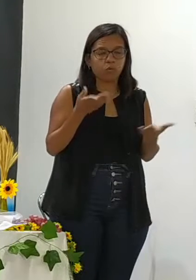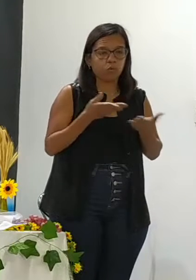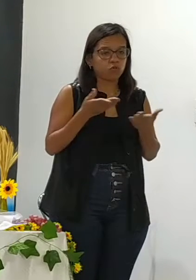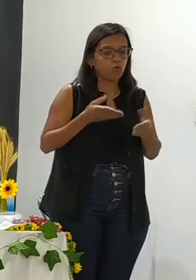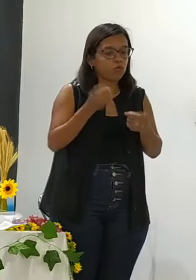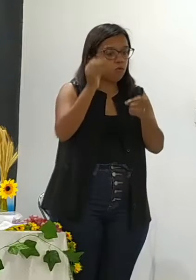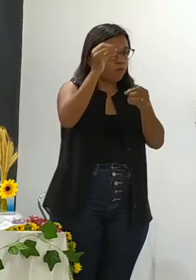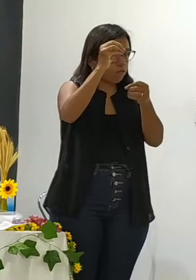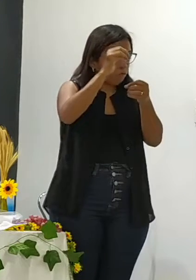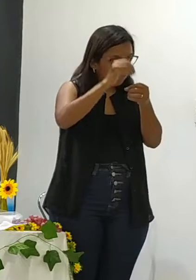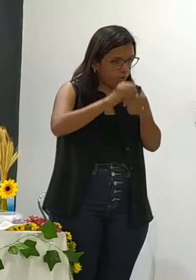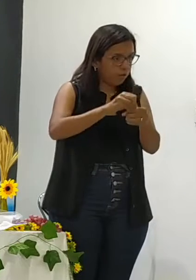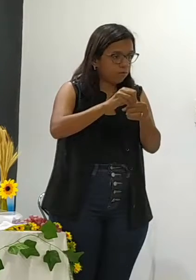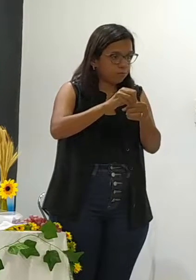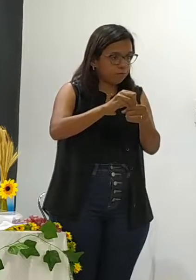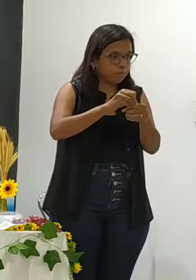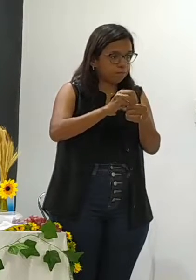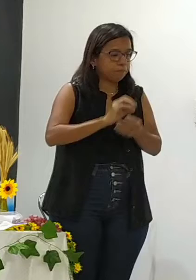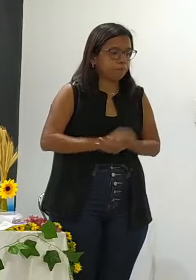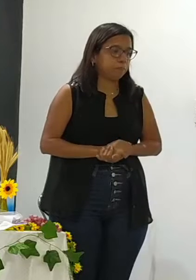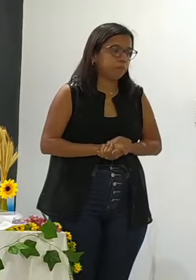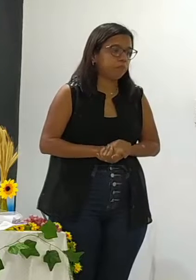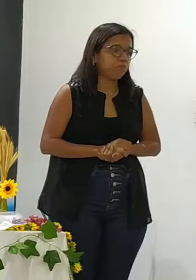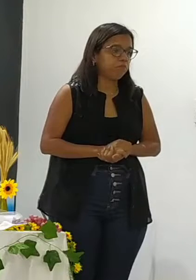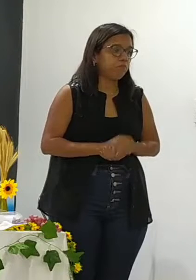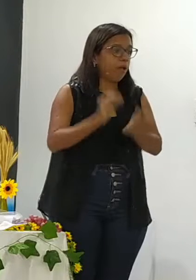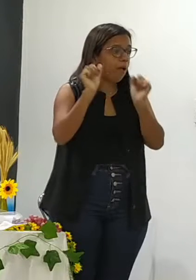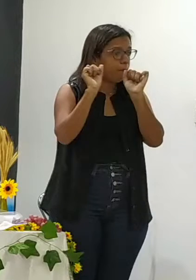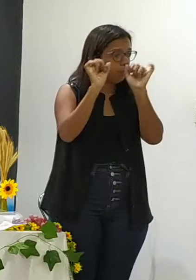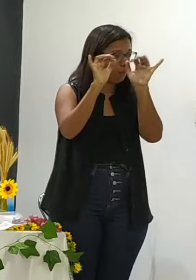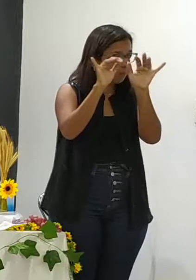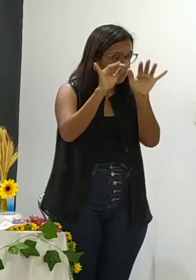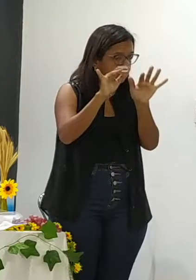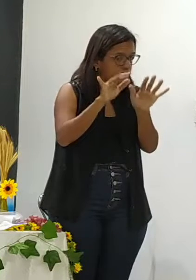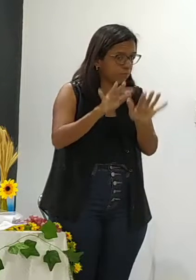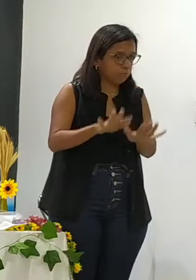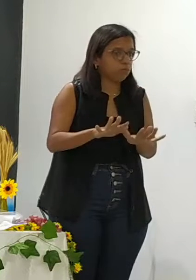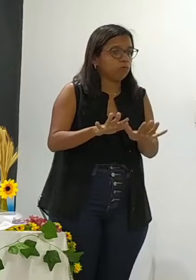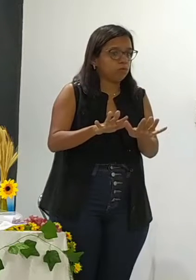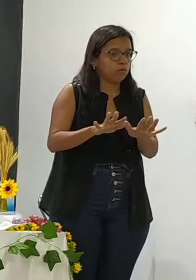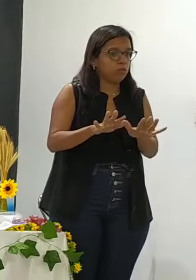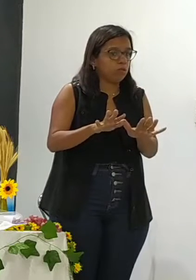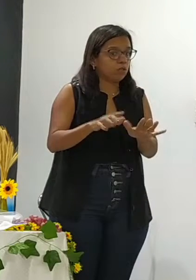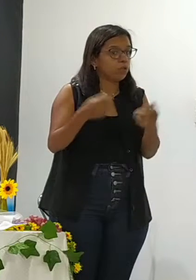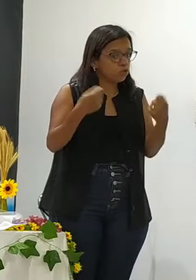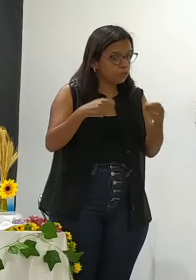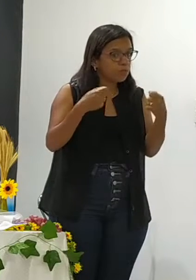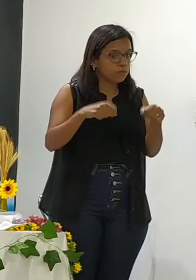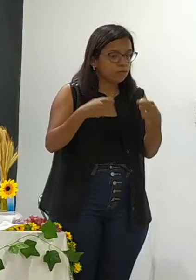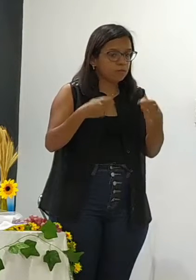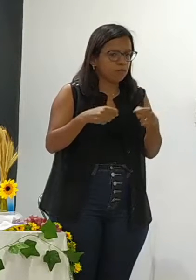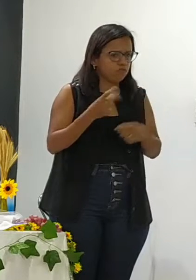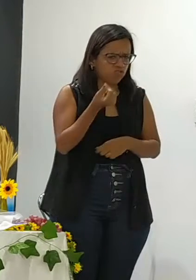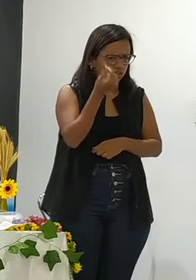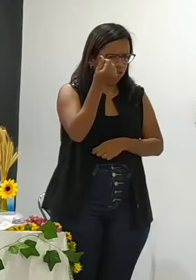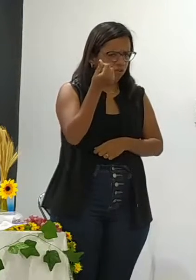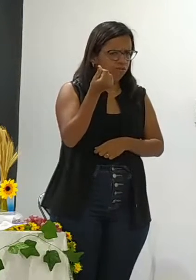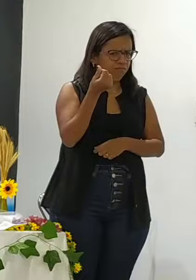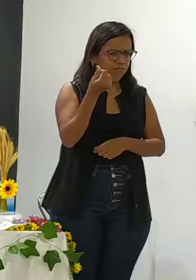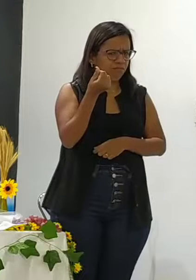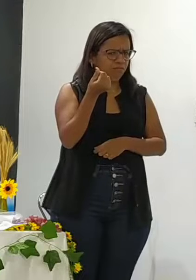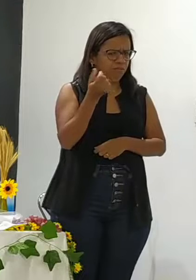você oferta a bênção, que nós precisamos para o dinheiro,